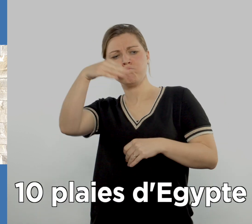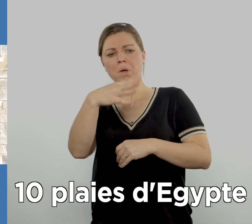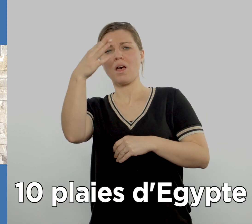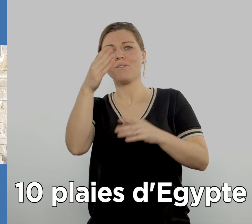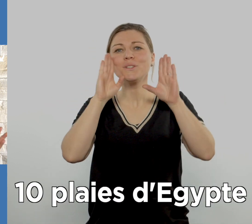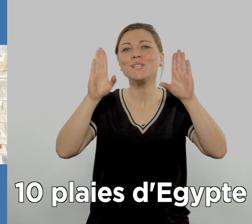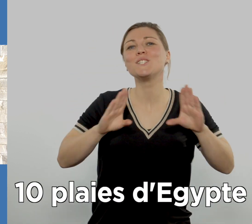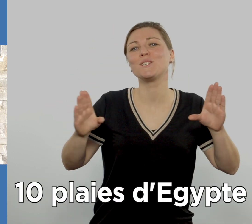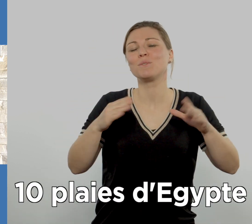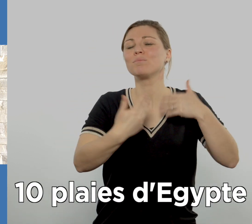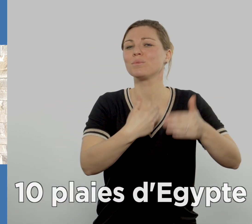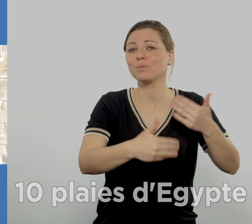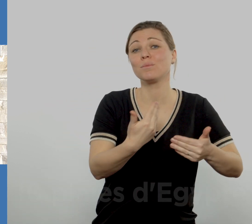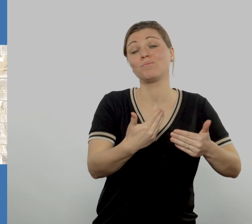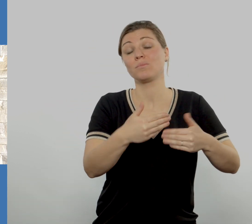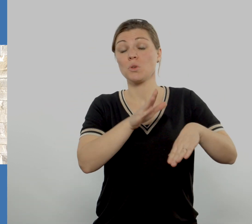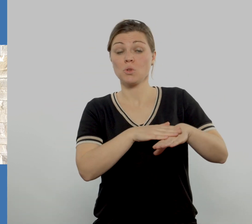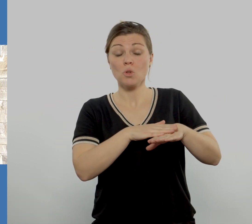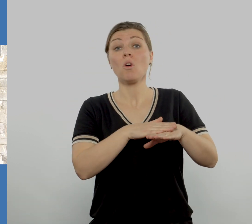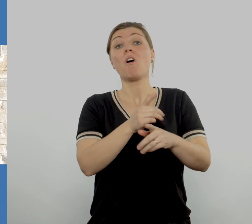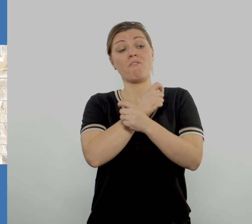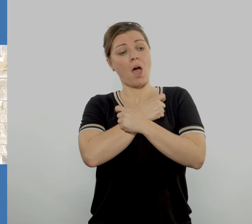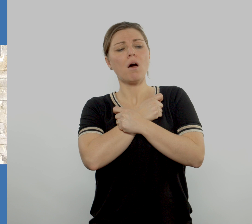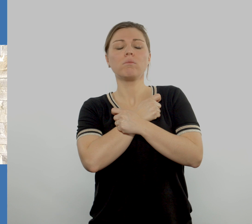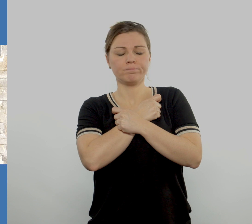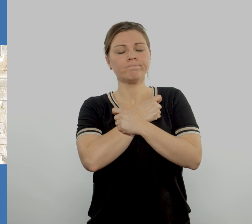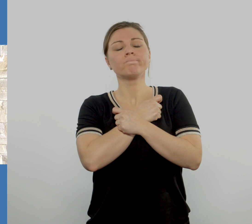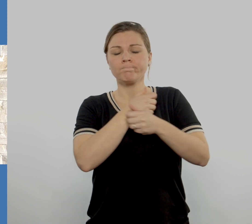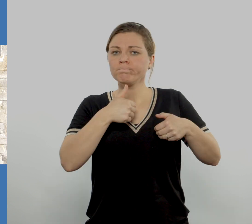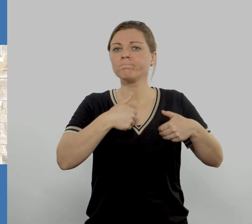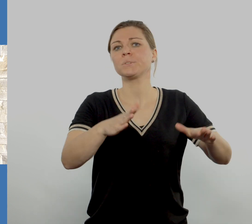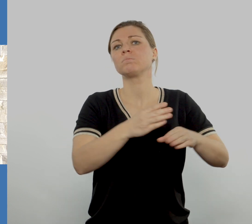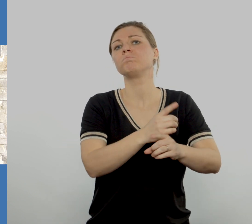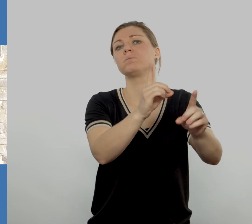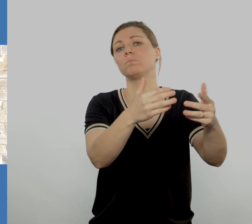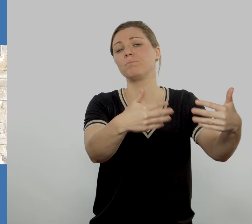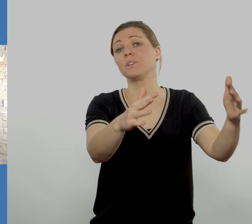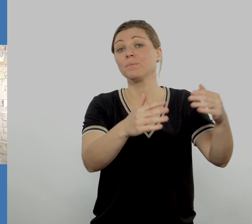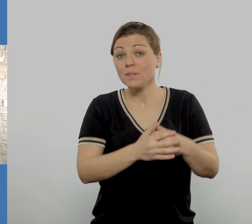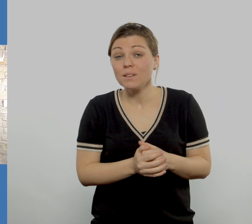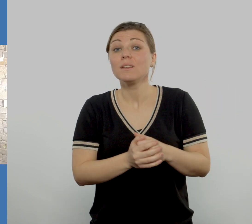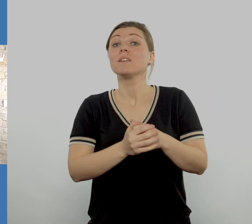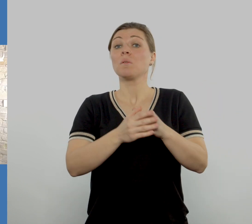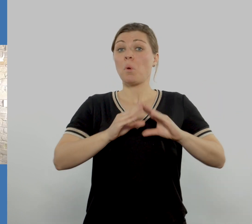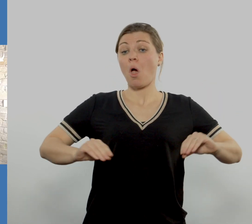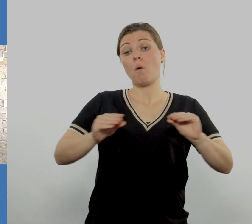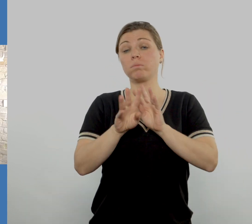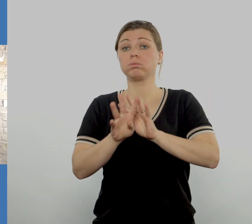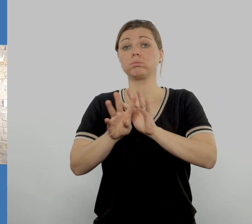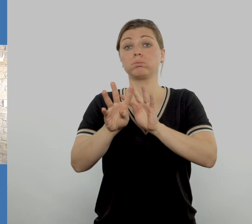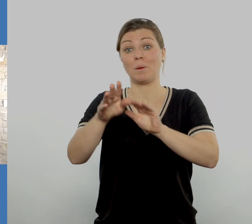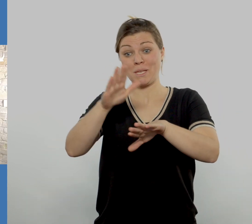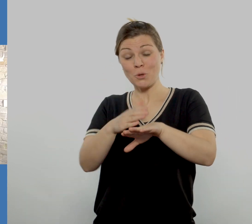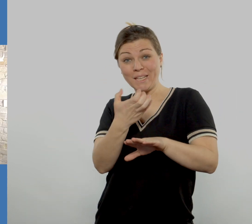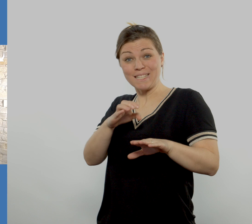puis au bout d'un moment, bien le peuple hébreu, Pharaon les a laissés partir, il les a libérés et le peuple est parti. Et 400 ans plus